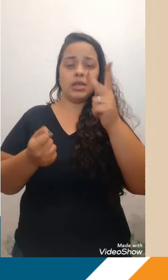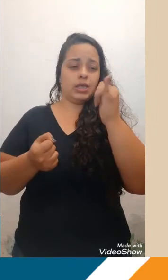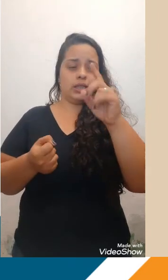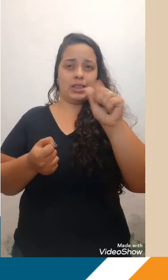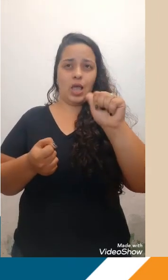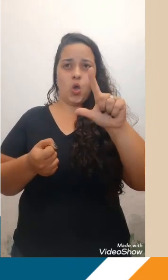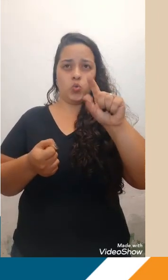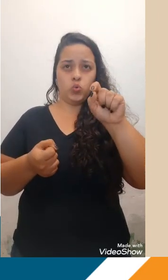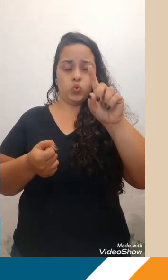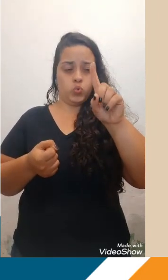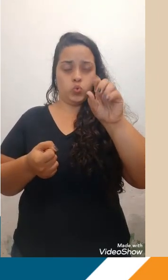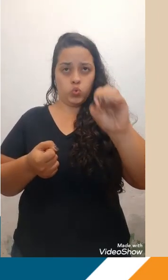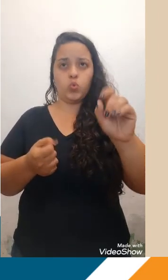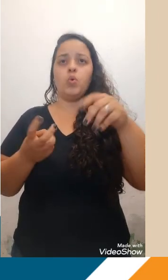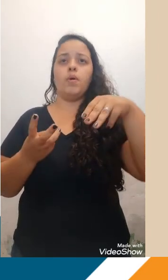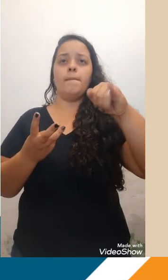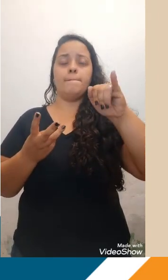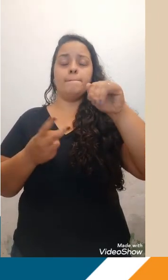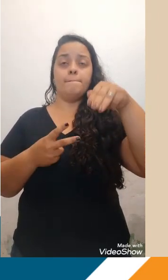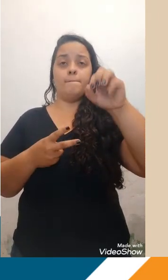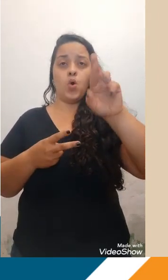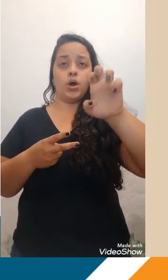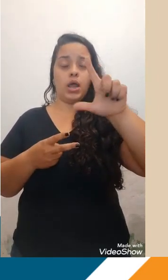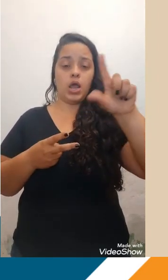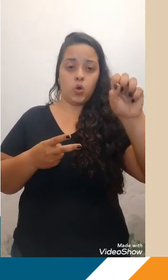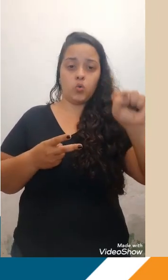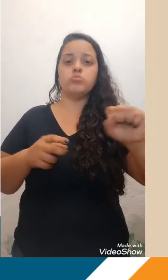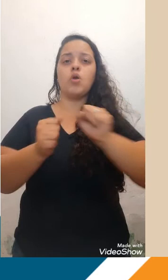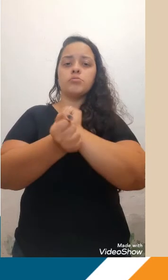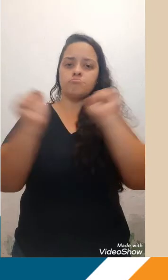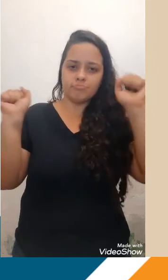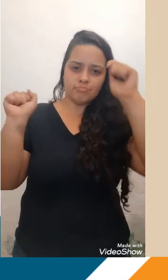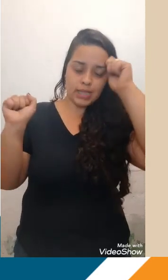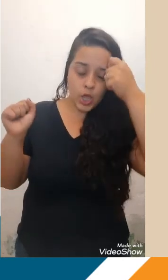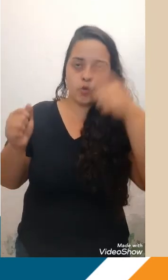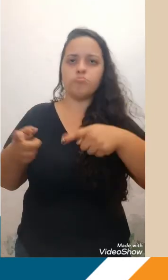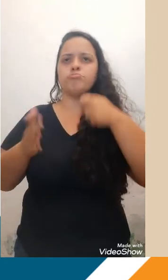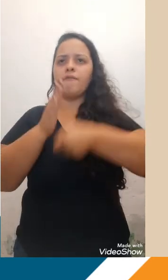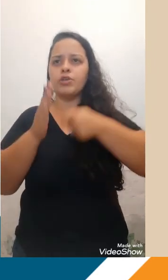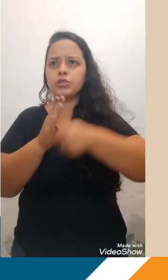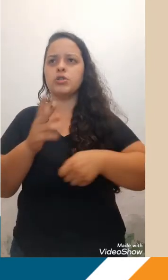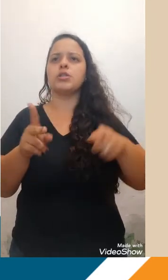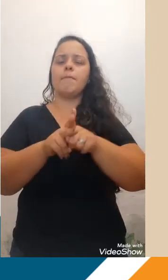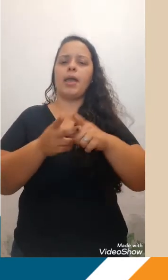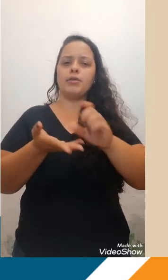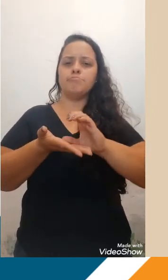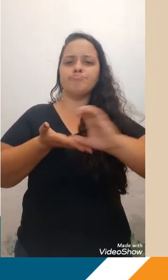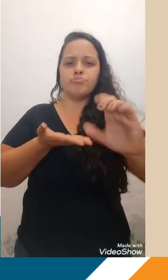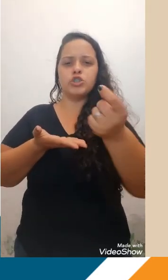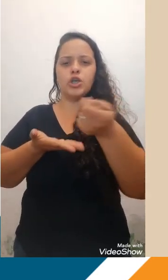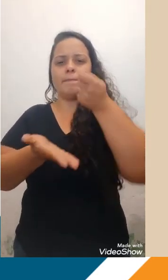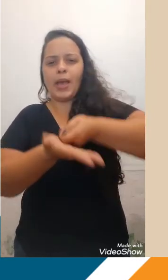exemplo, a abolição da escravidão negra, a abolição de impostos como a mita e também a defesa